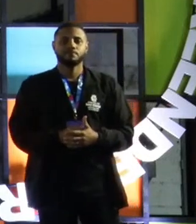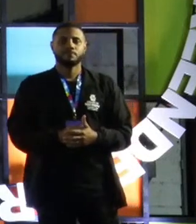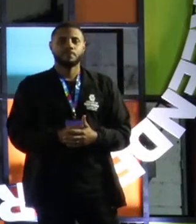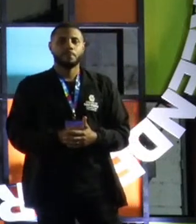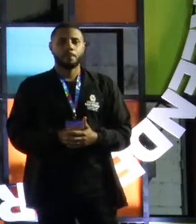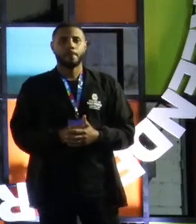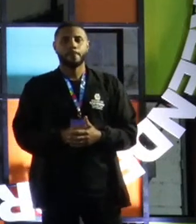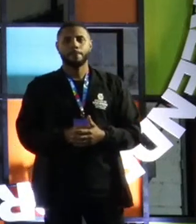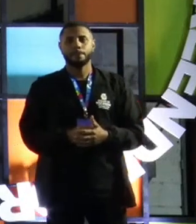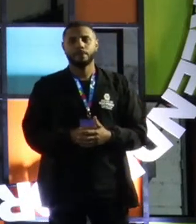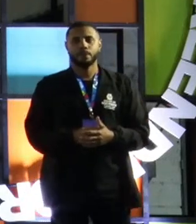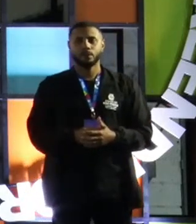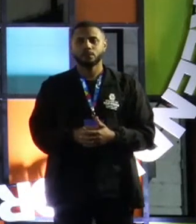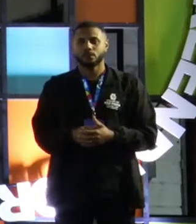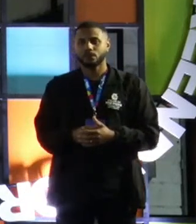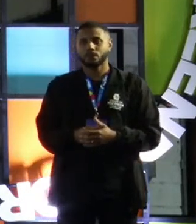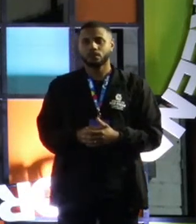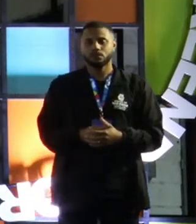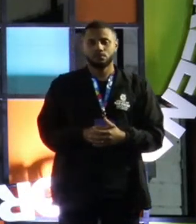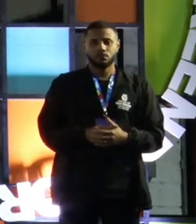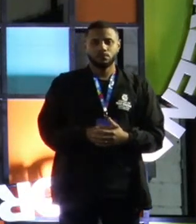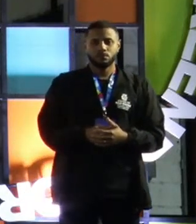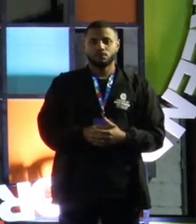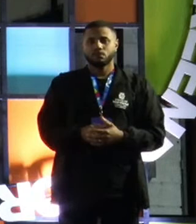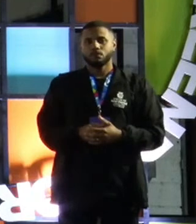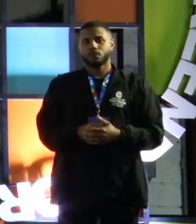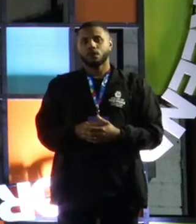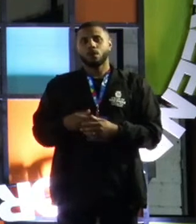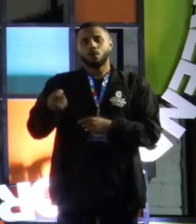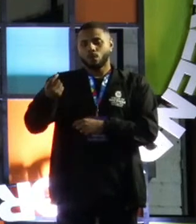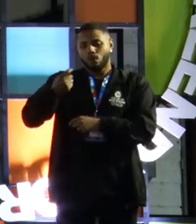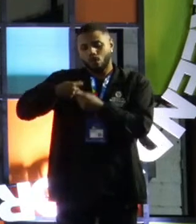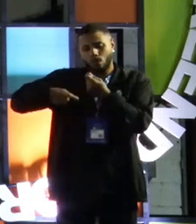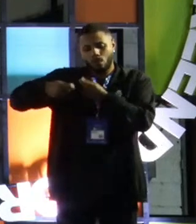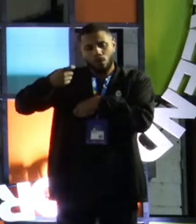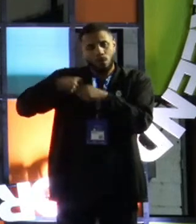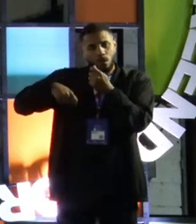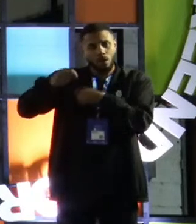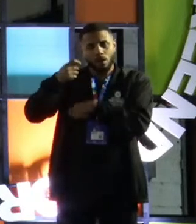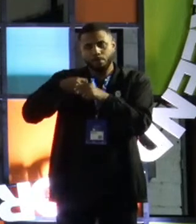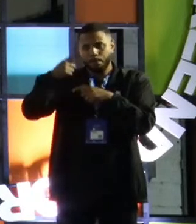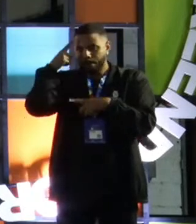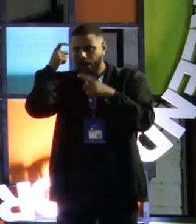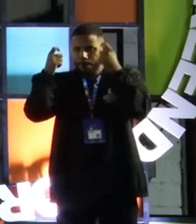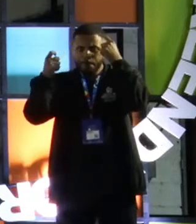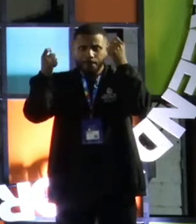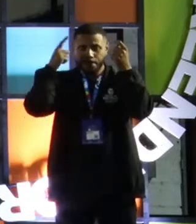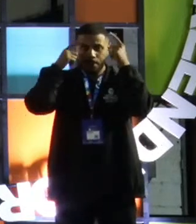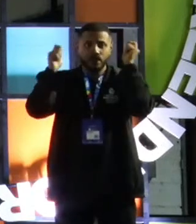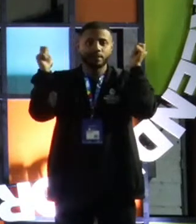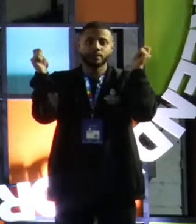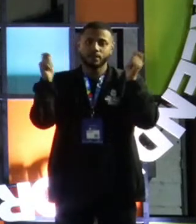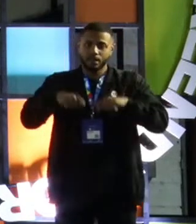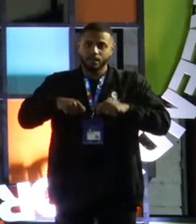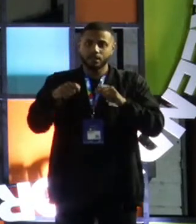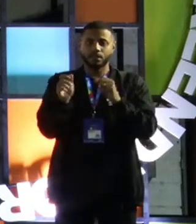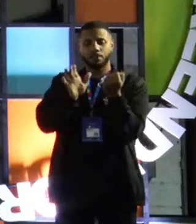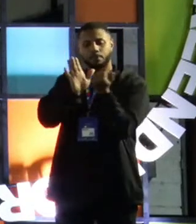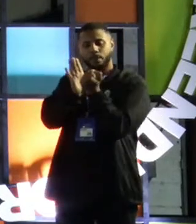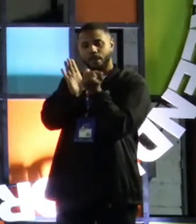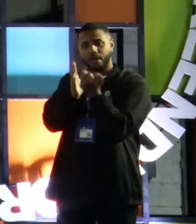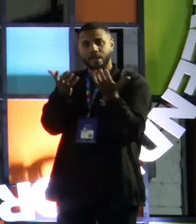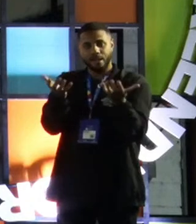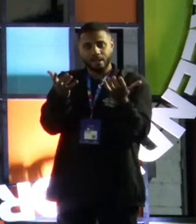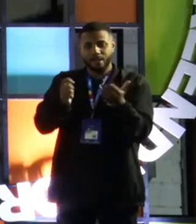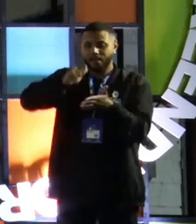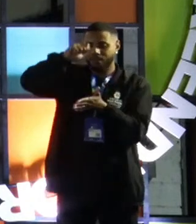E aí o que, que acontece? Quando surge a economia criativa, surgem também as marcas que começam a